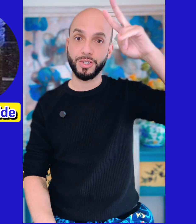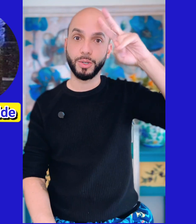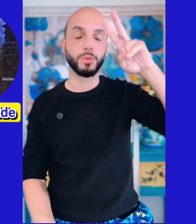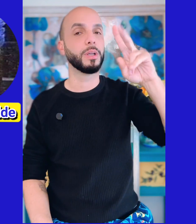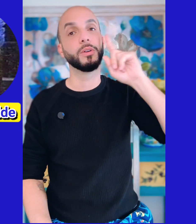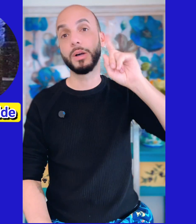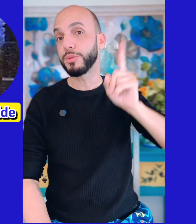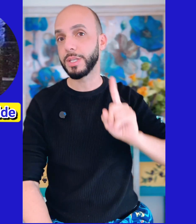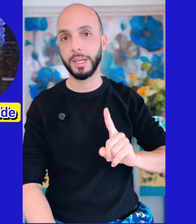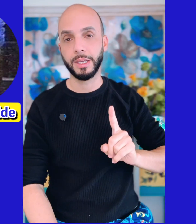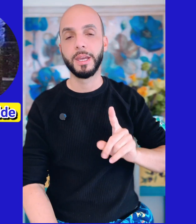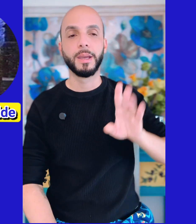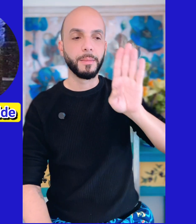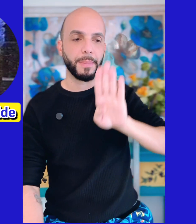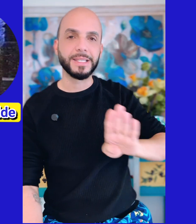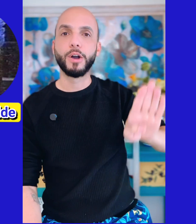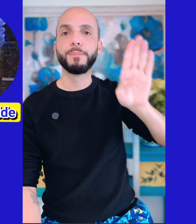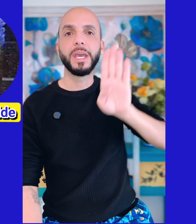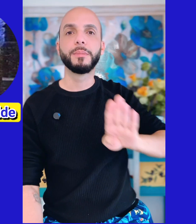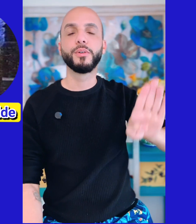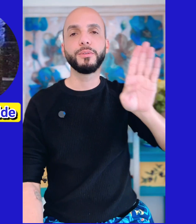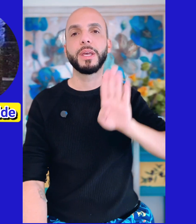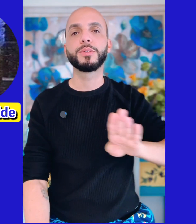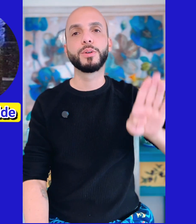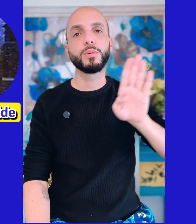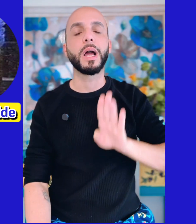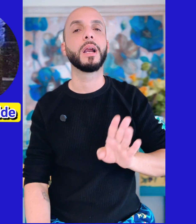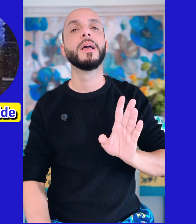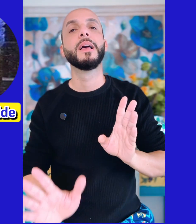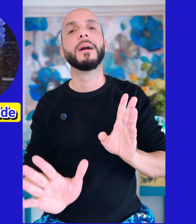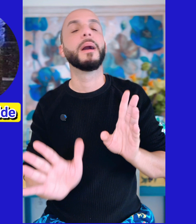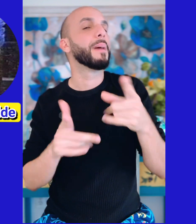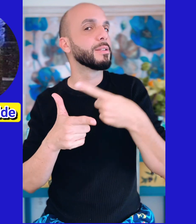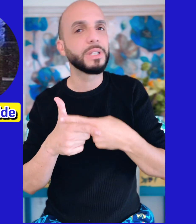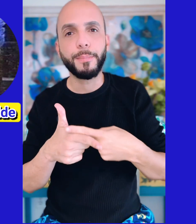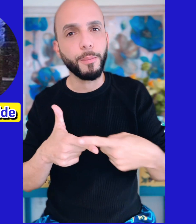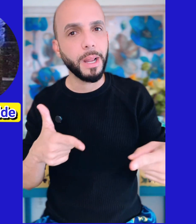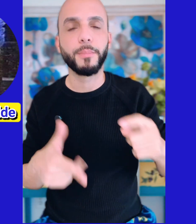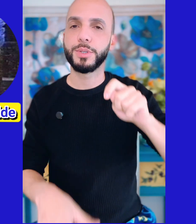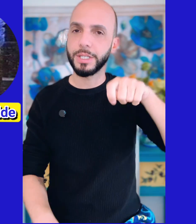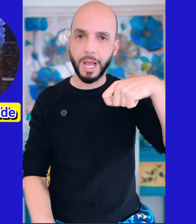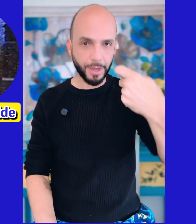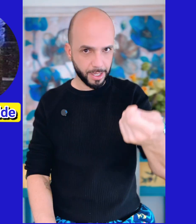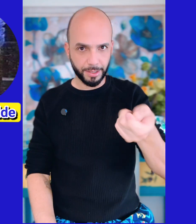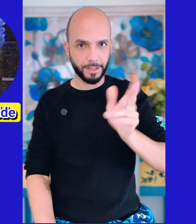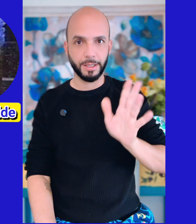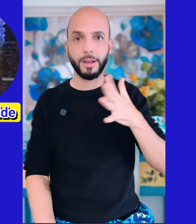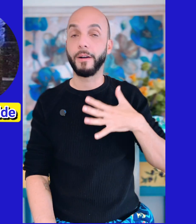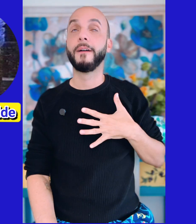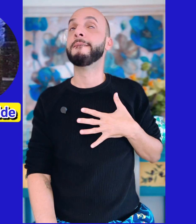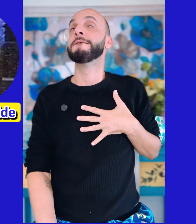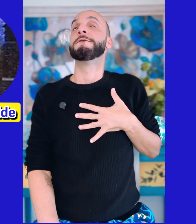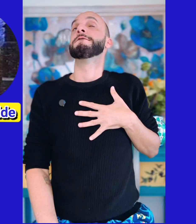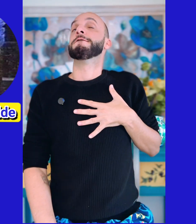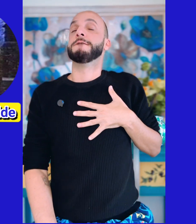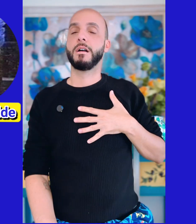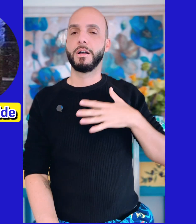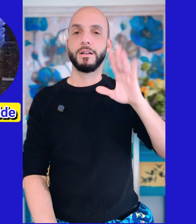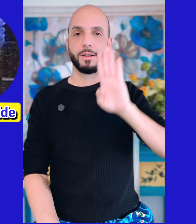México, eu não sei. Mas é o B em movimento circular. Mas não tem problema, o sinal é esse, né? Ó.